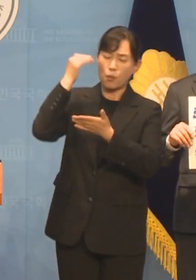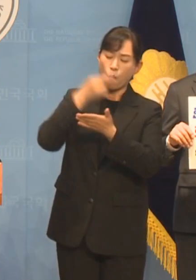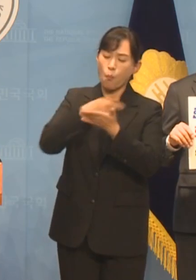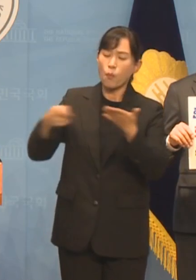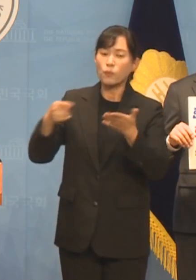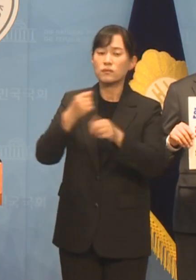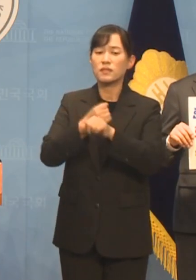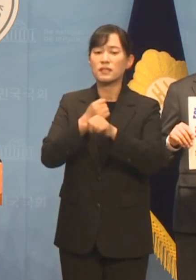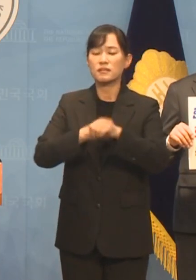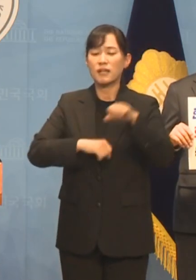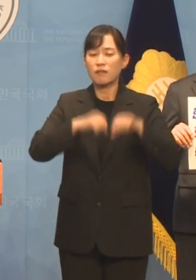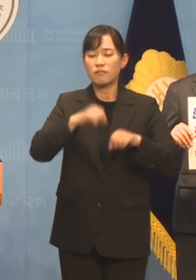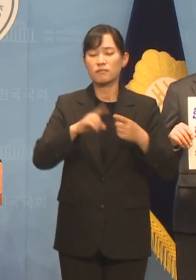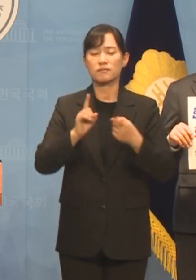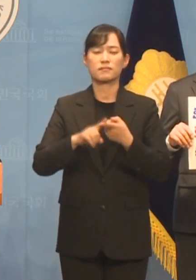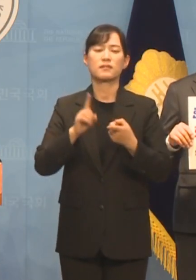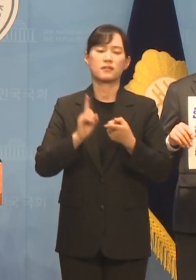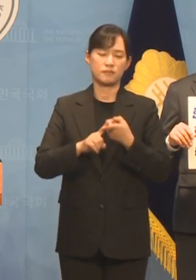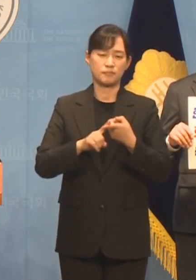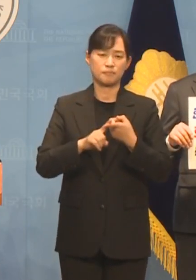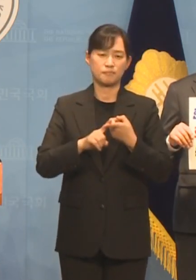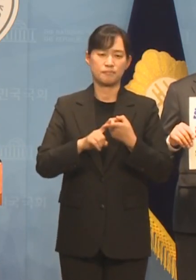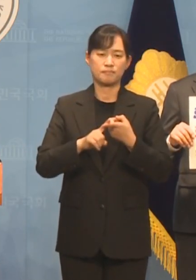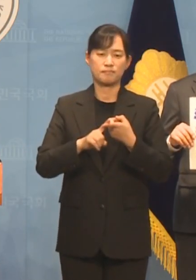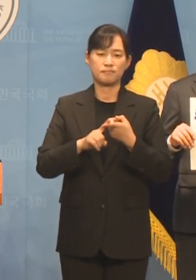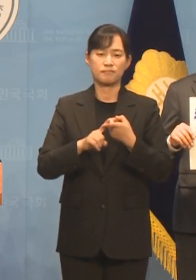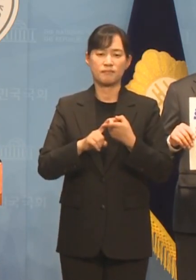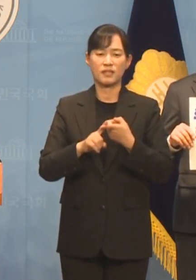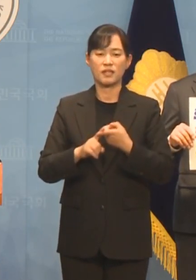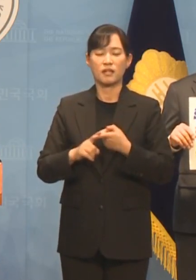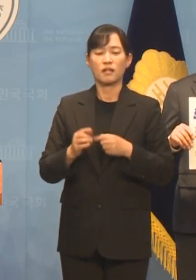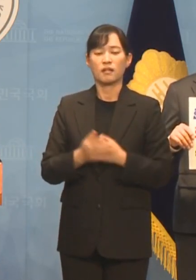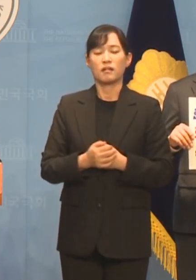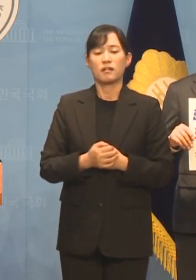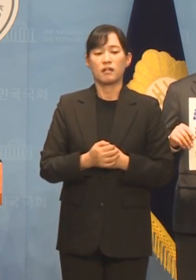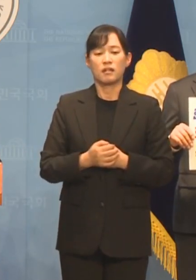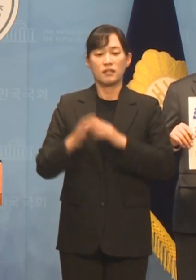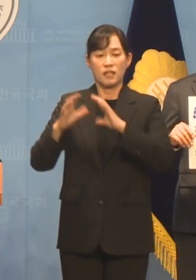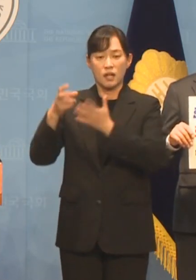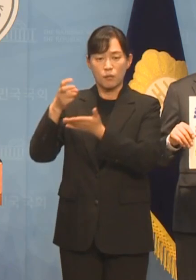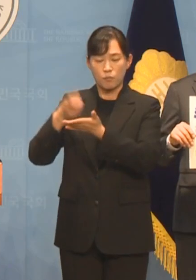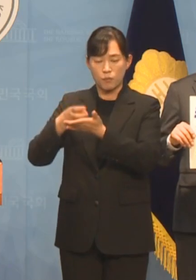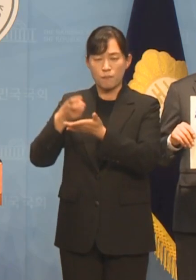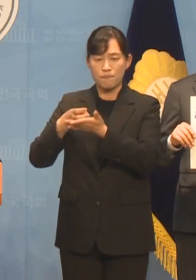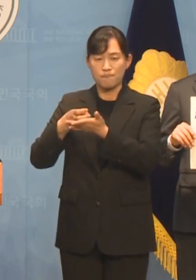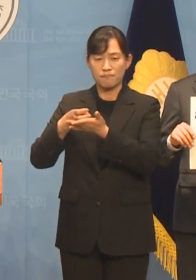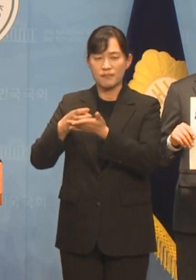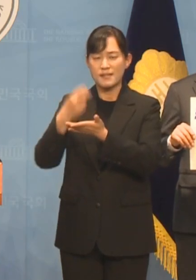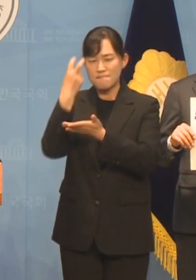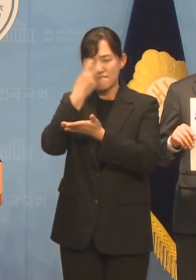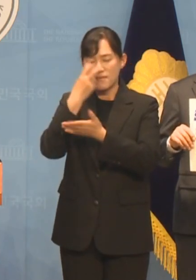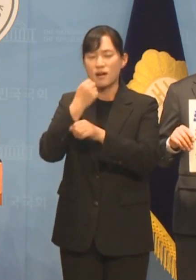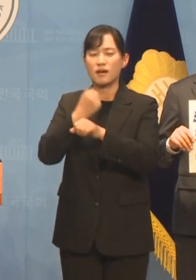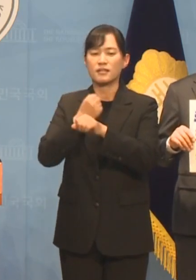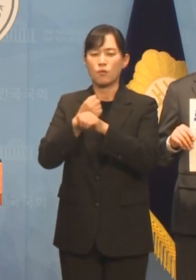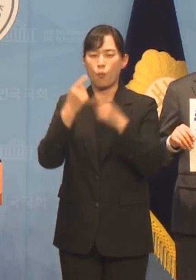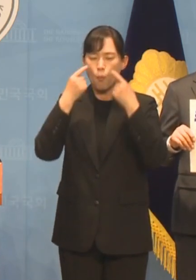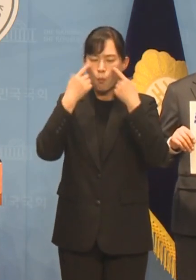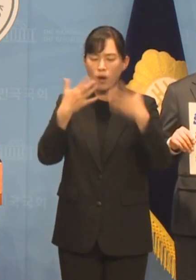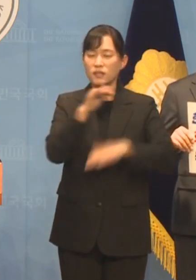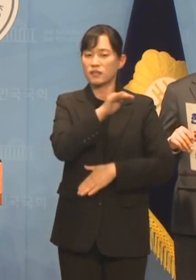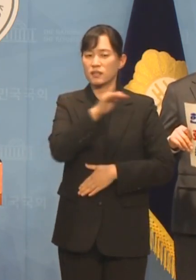훼손하는 행위에 대해서 헌법 가치, 헌법 질서를 지키는 명확한